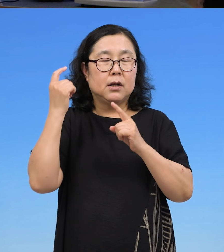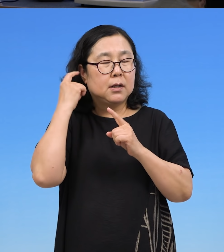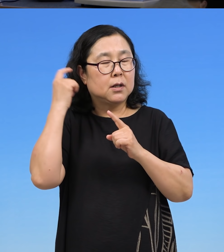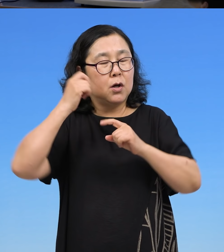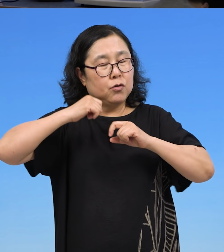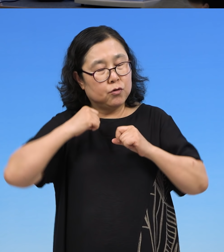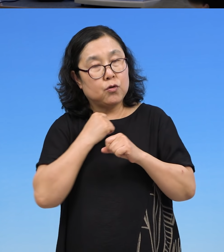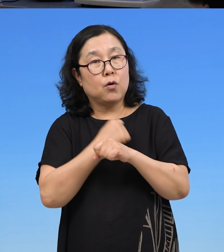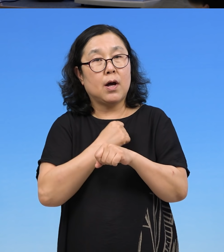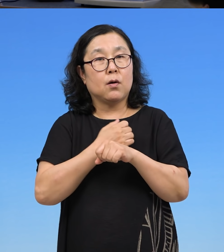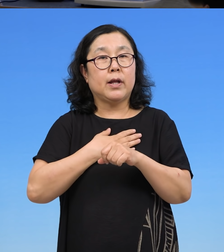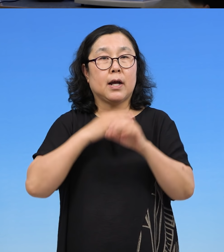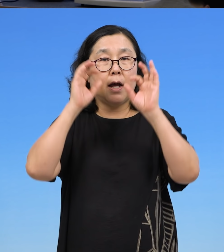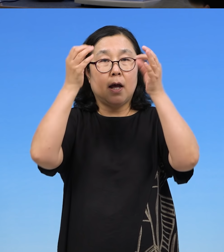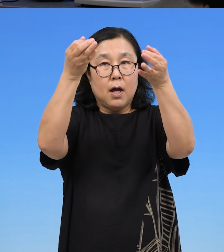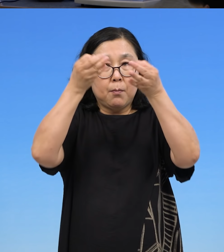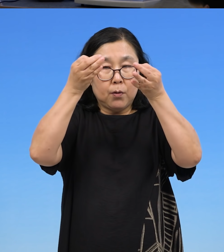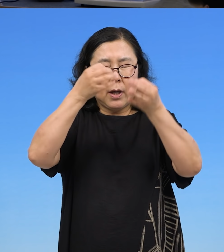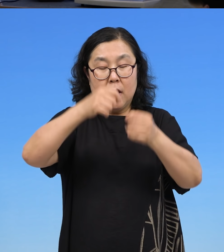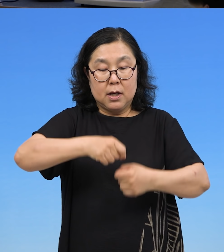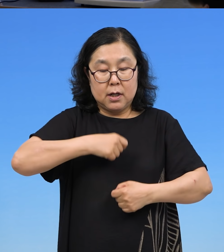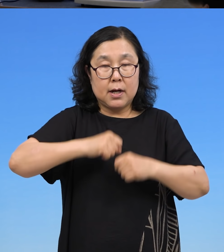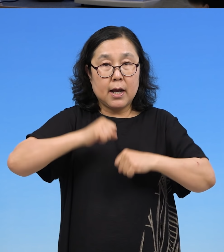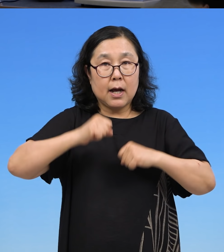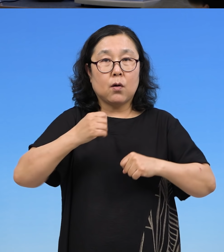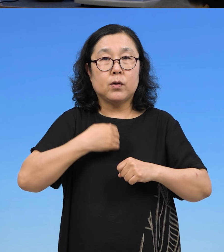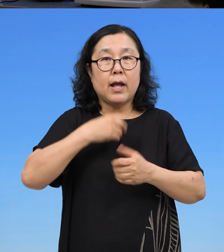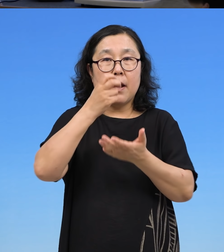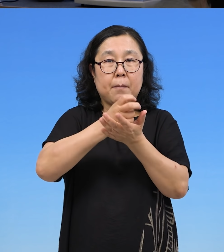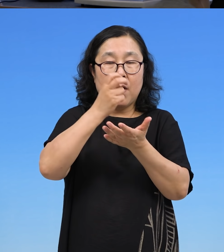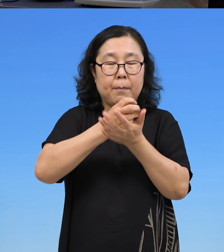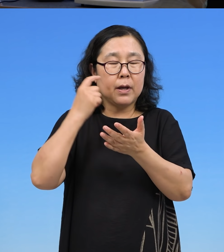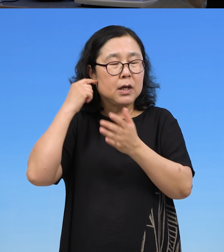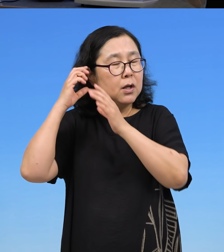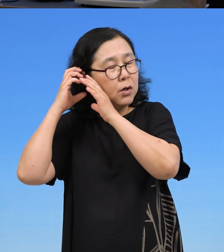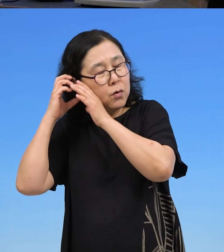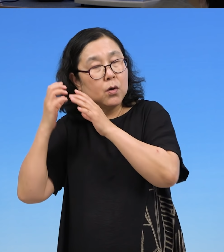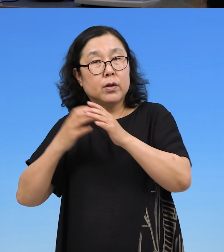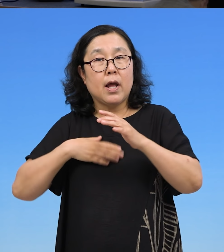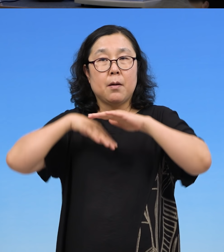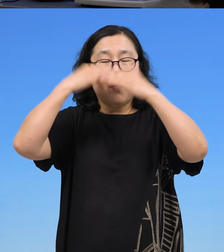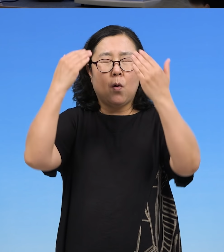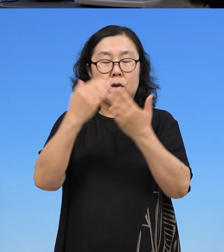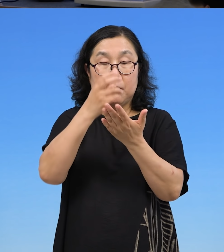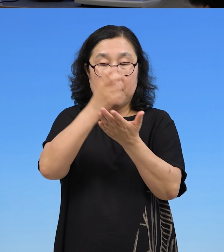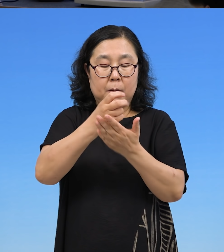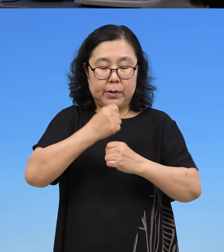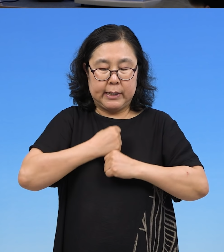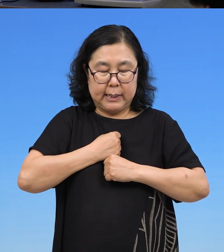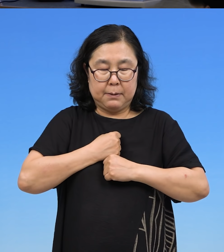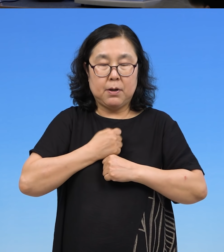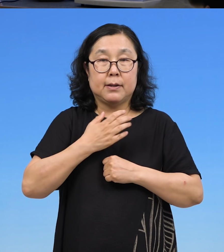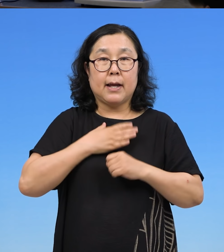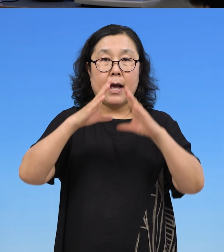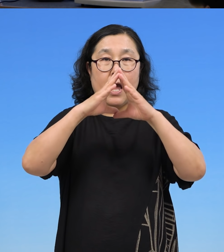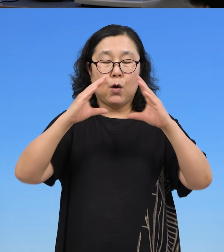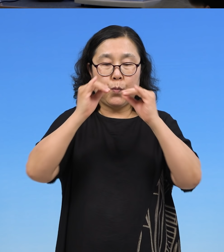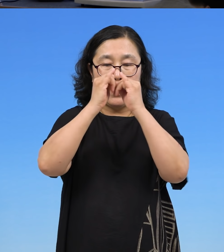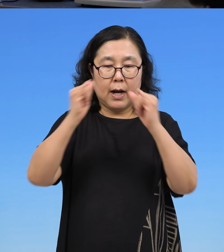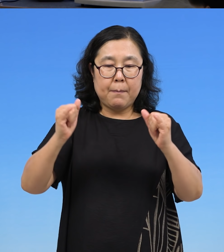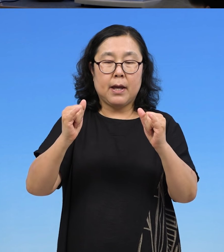요하의 말을 들어 순종하고 내가 보기에 의의를 행하며 내 계명에 귀를 기울이며 내 모든 귀례를 지키면